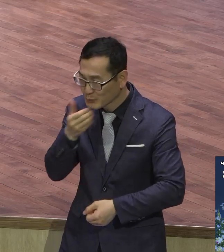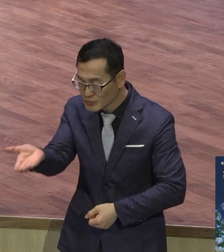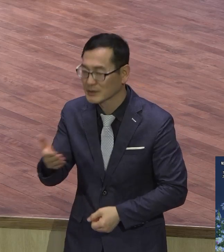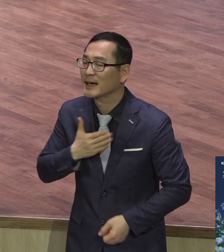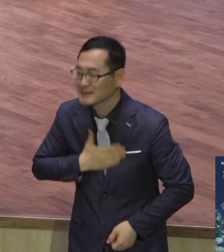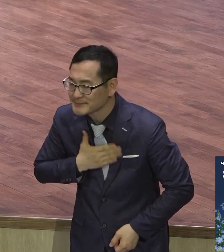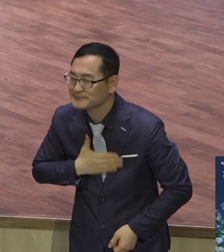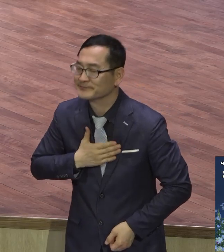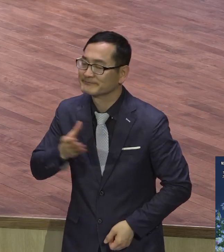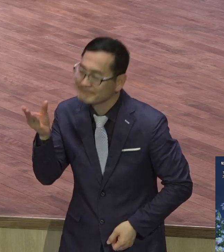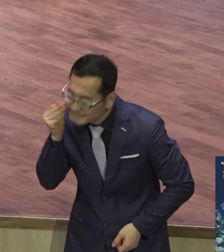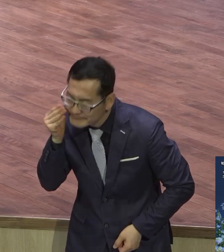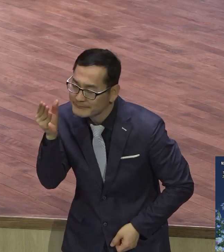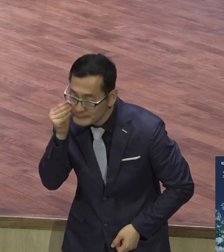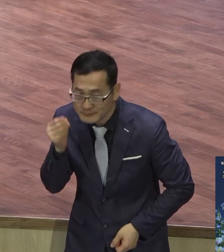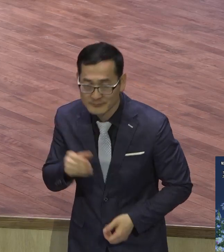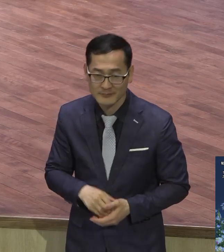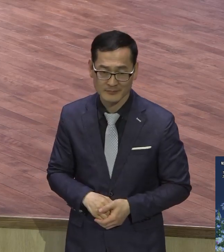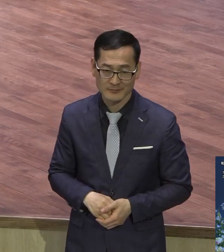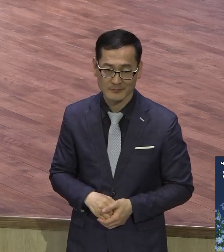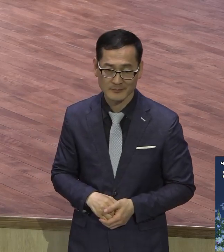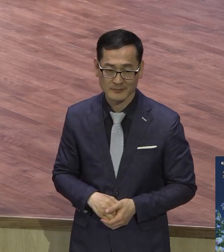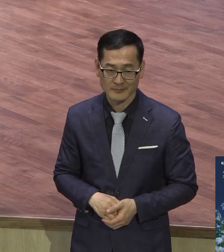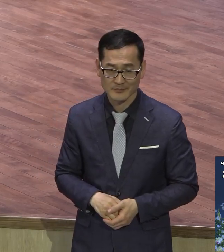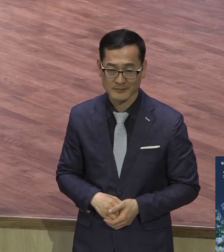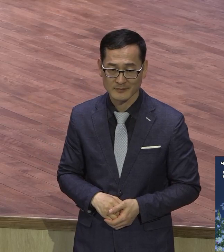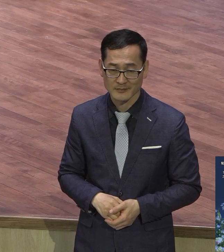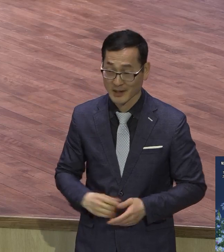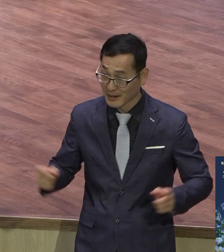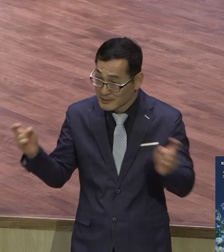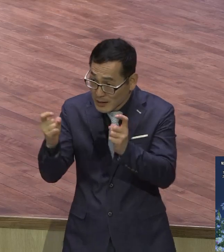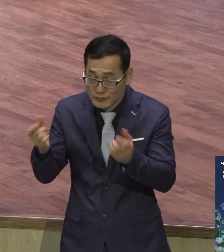내가 먼저 보금 체질 되니까